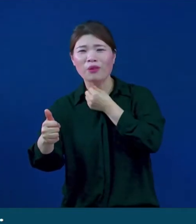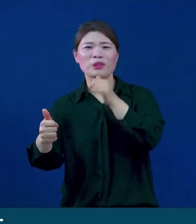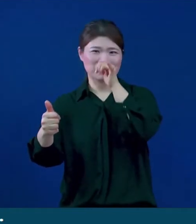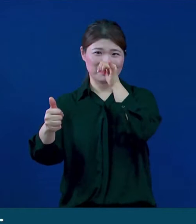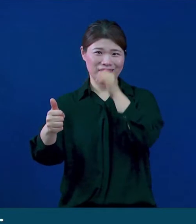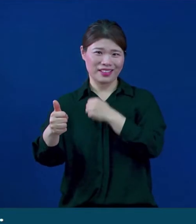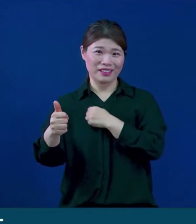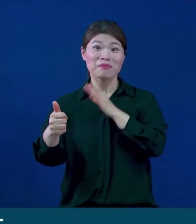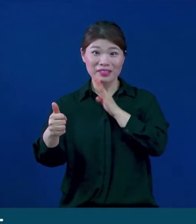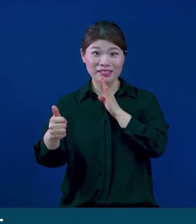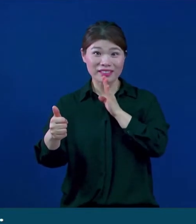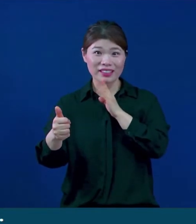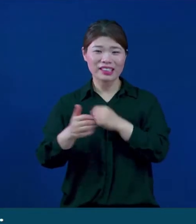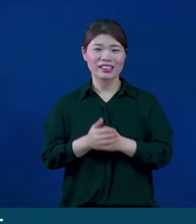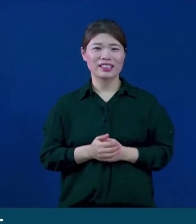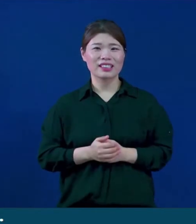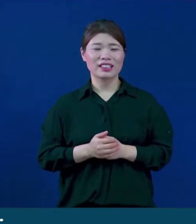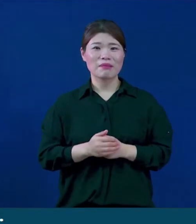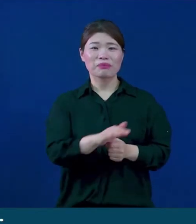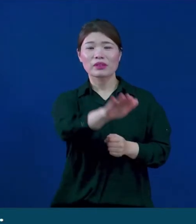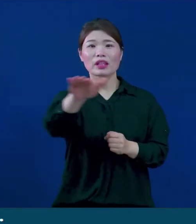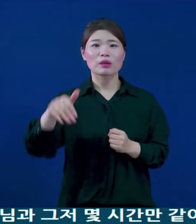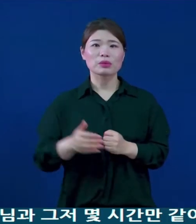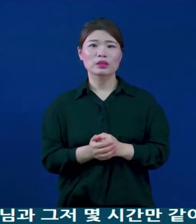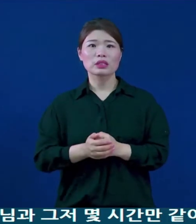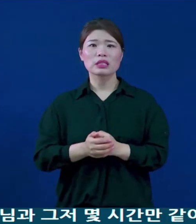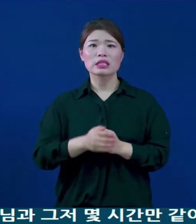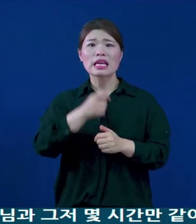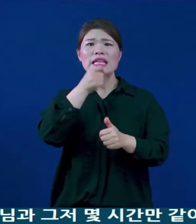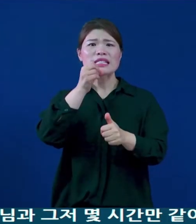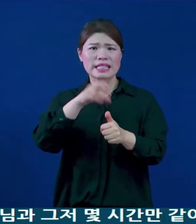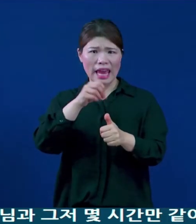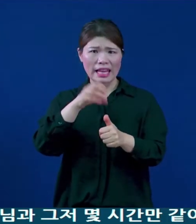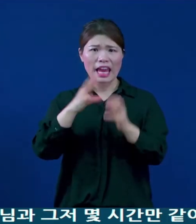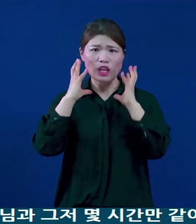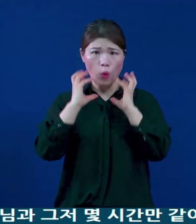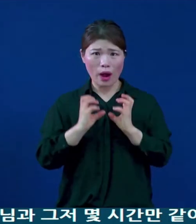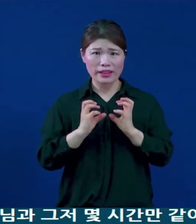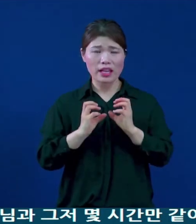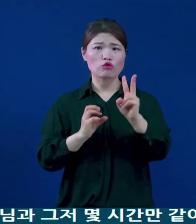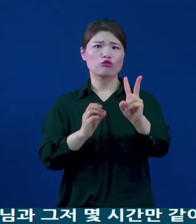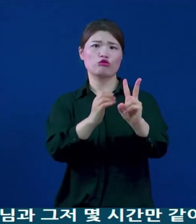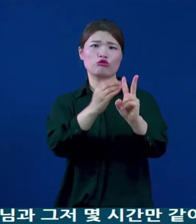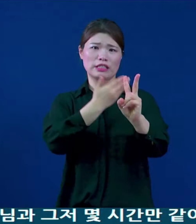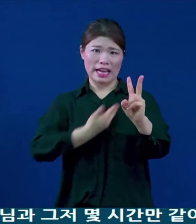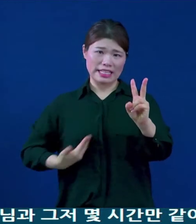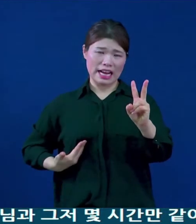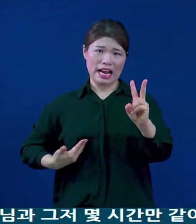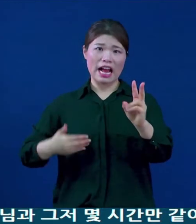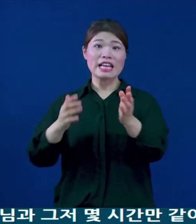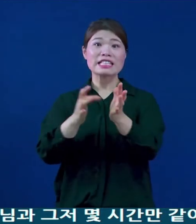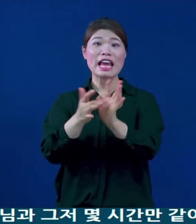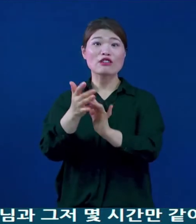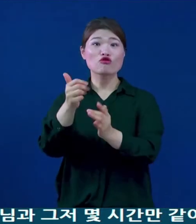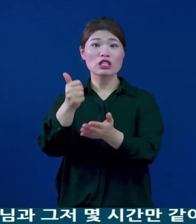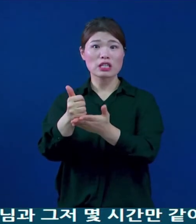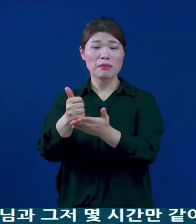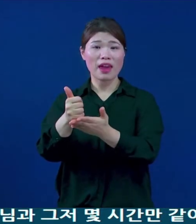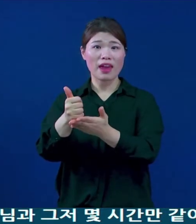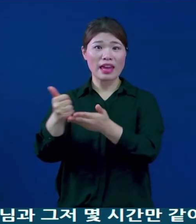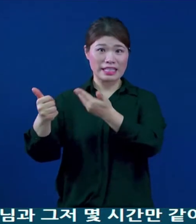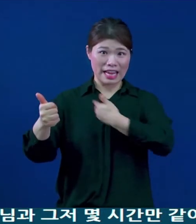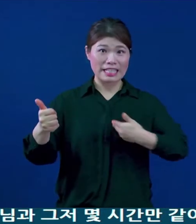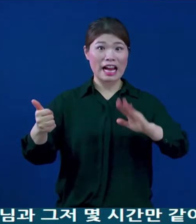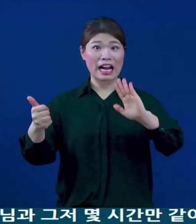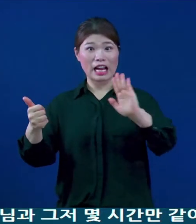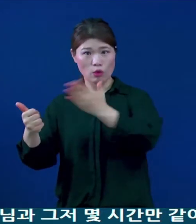믿어지시죠? 이렇게 세례 요한의 두 제자가 예수님의 제자가 되는데 그 두 제자